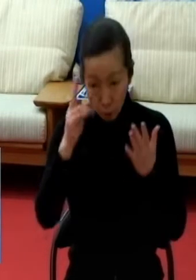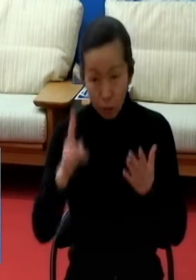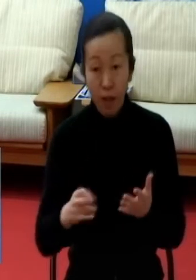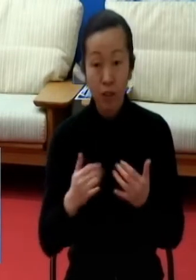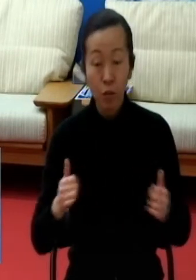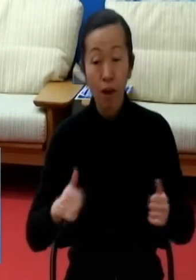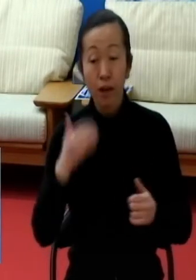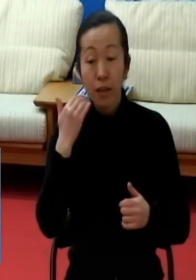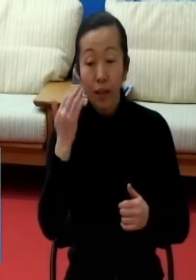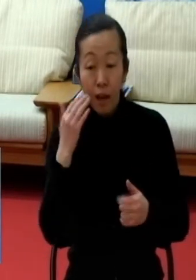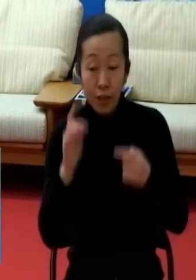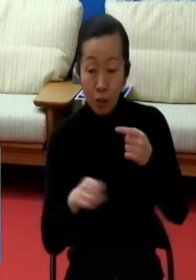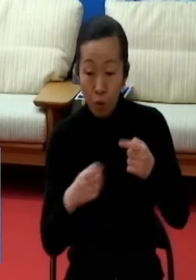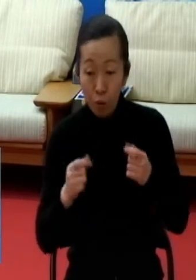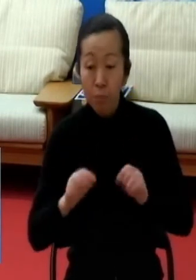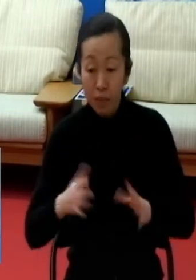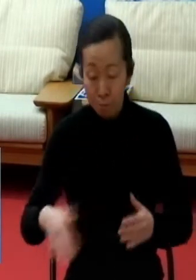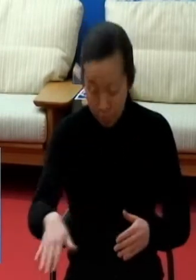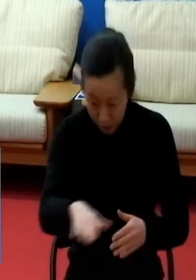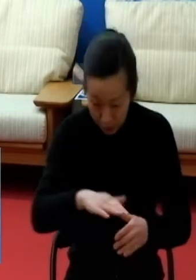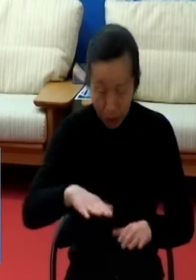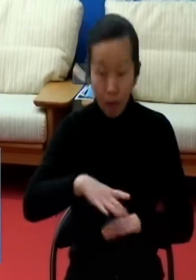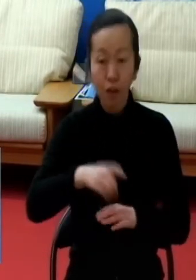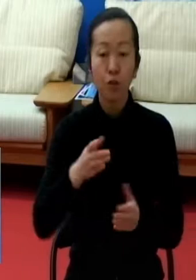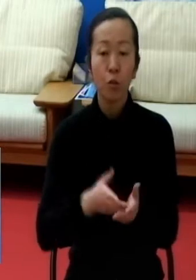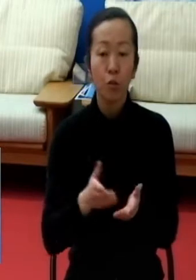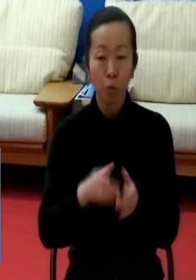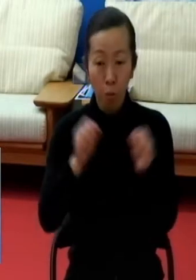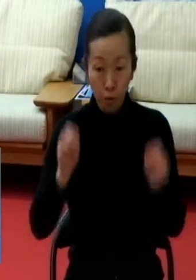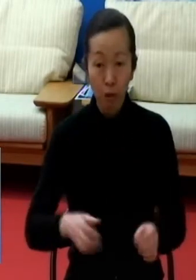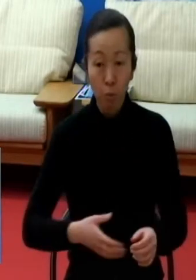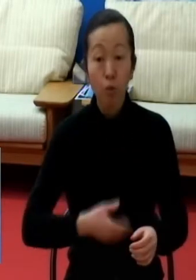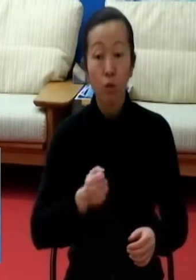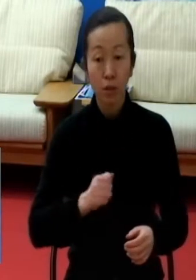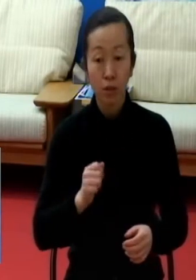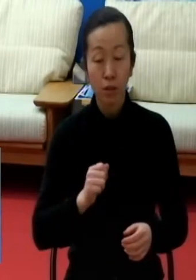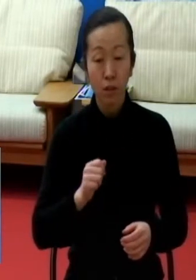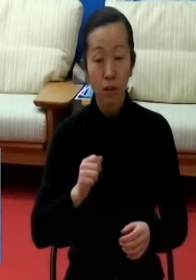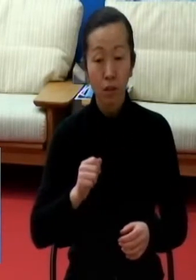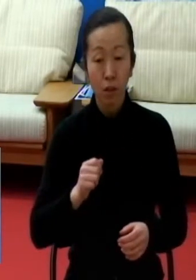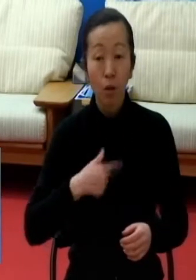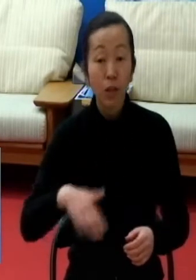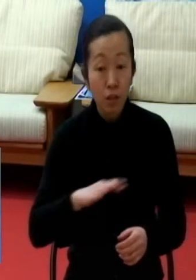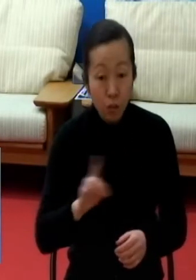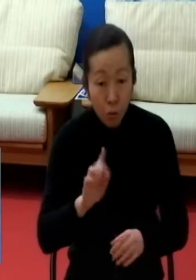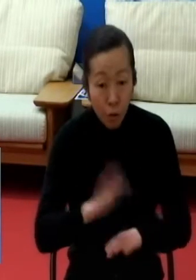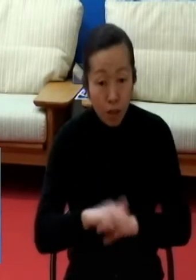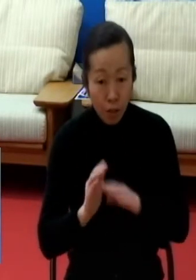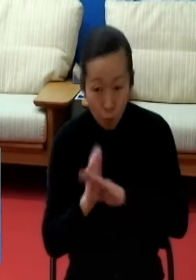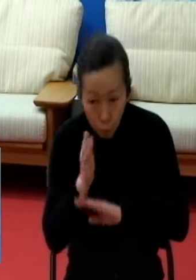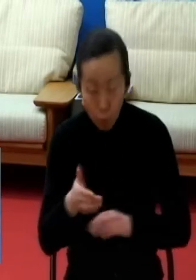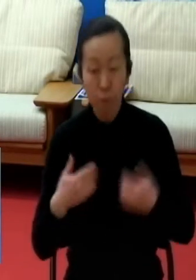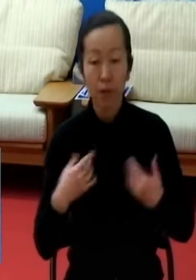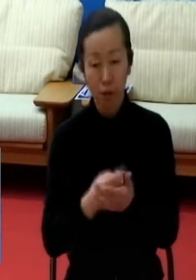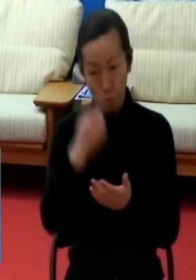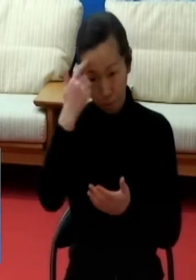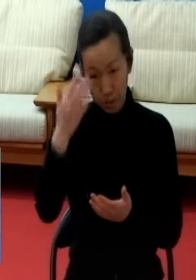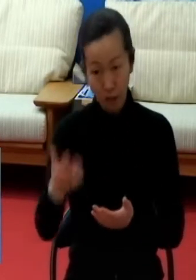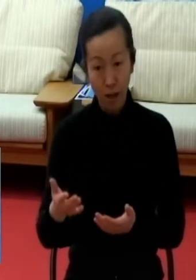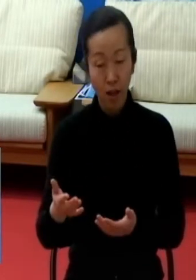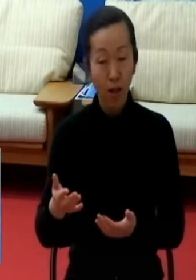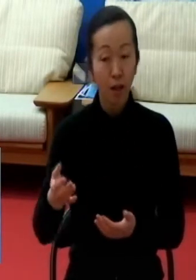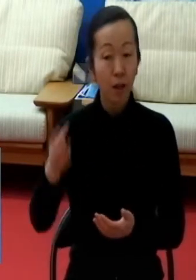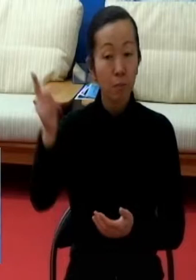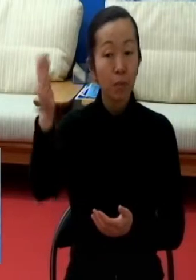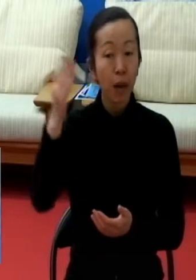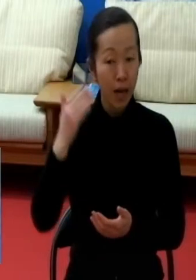ます。 그것을 어떻게 넘어설 수 있느냐. しかしそれをどうやって乗り越えることができますか。 하나님 앞에 설 때, それは 하나님의 능력을 믿을 때,